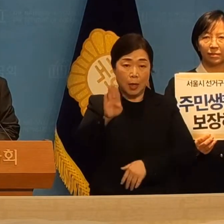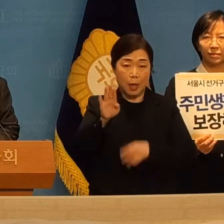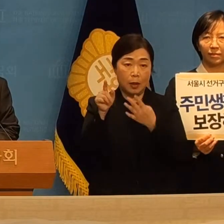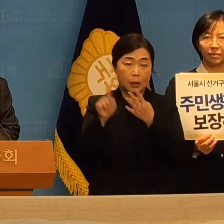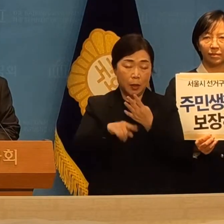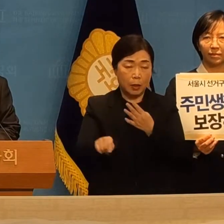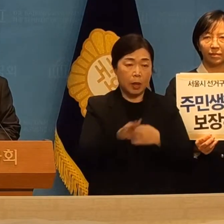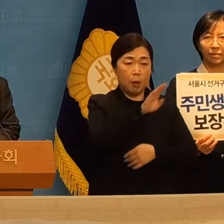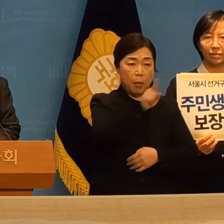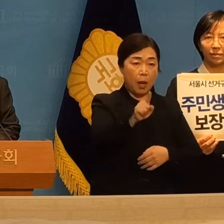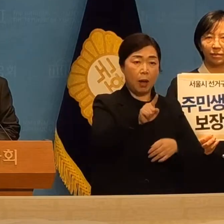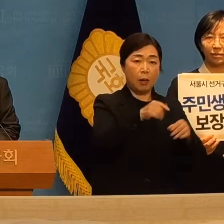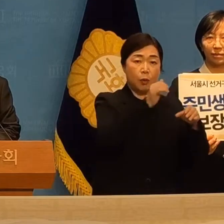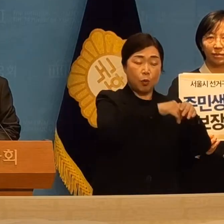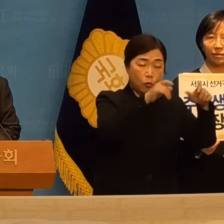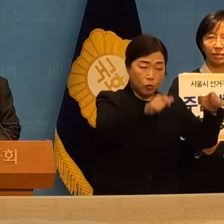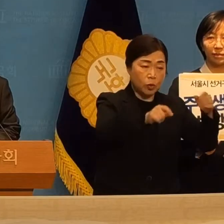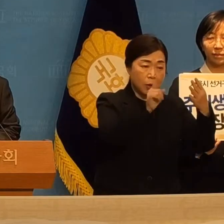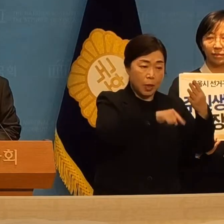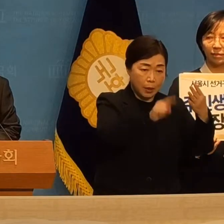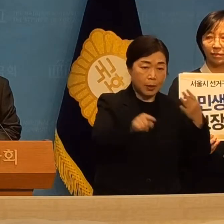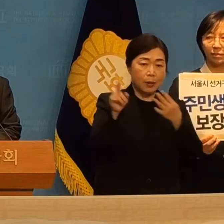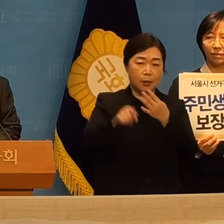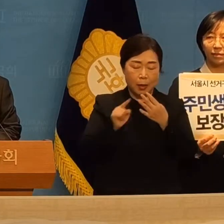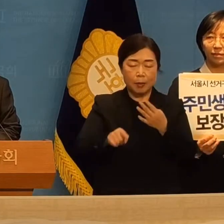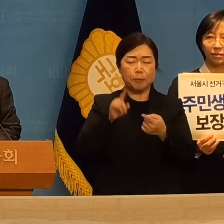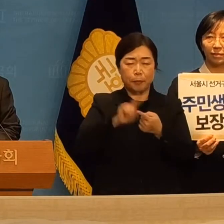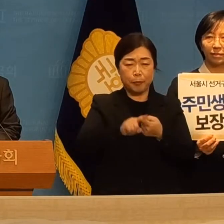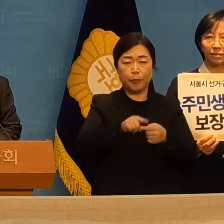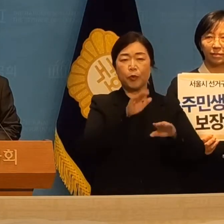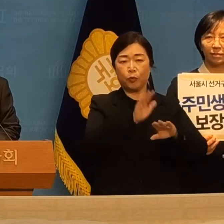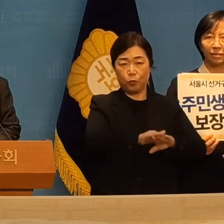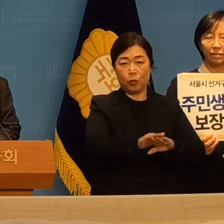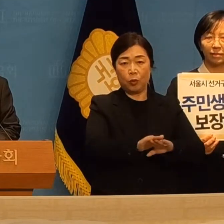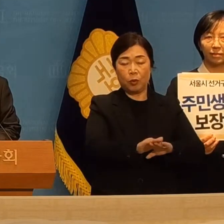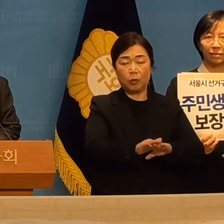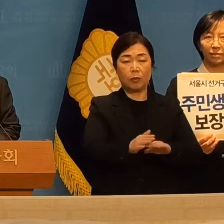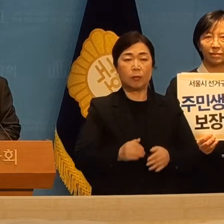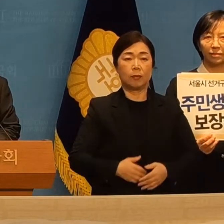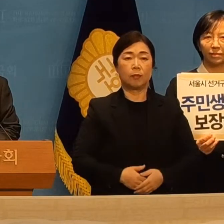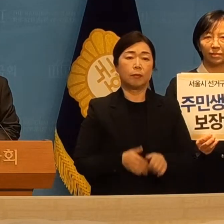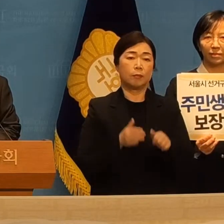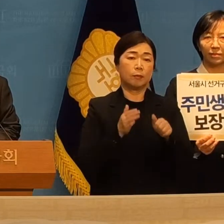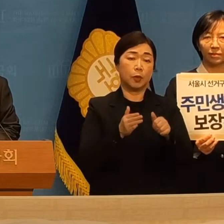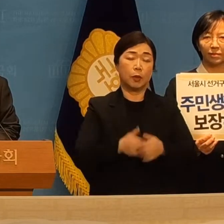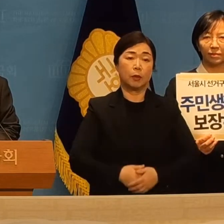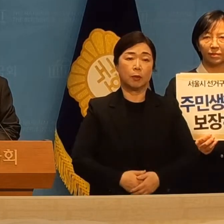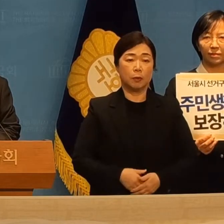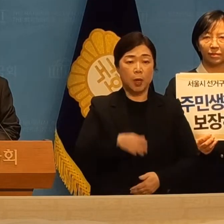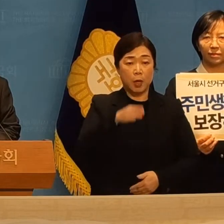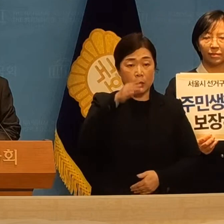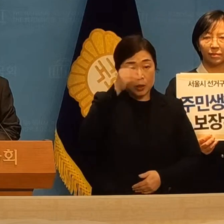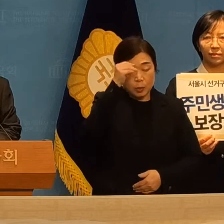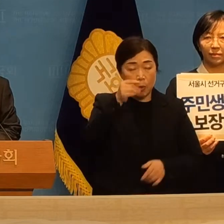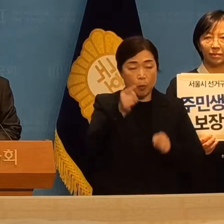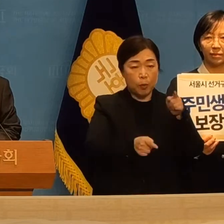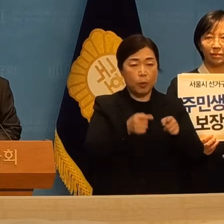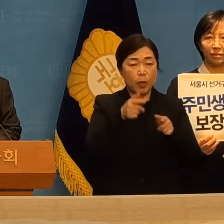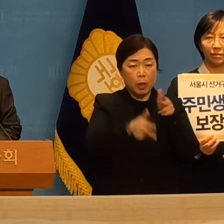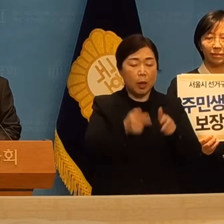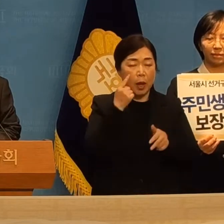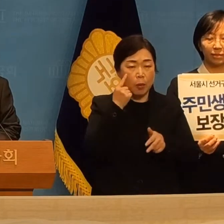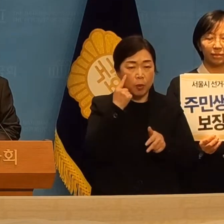4인 등 기존 정수에 준하는 다인 선거구를 유지해야 합니다. 시범 지역으로서의 성과를